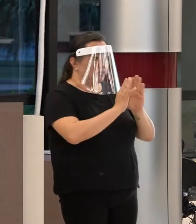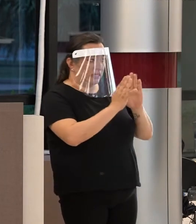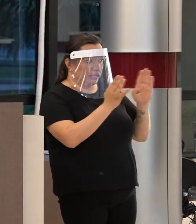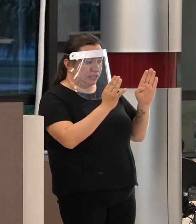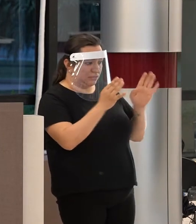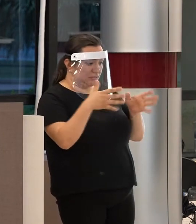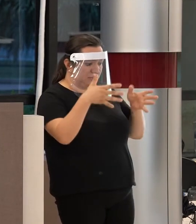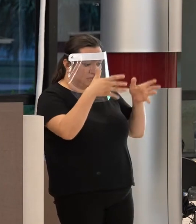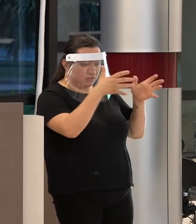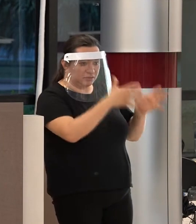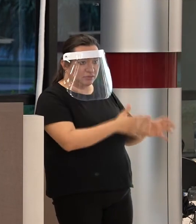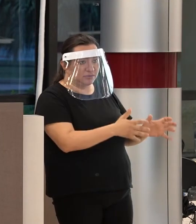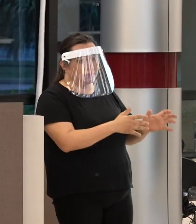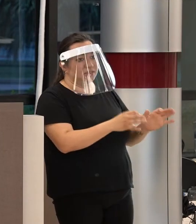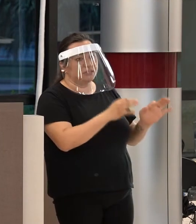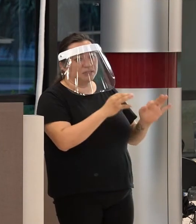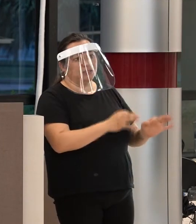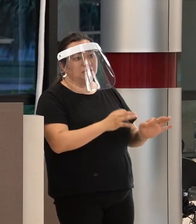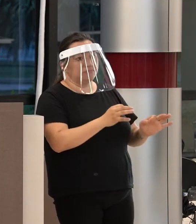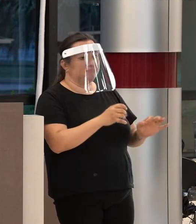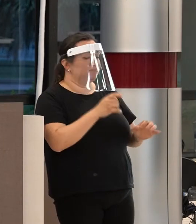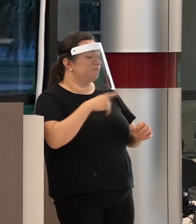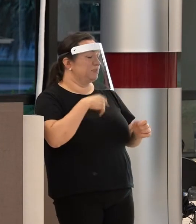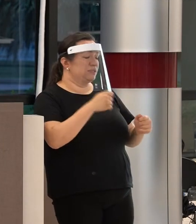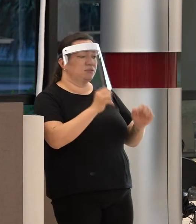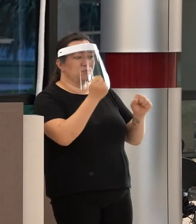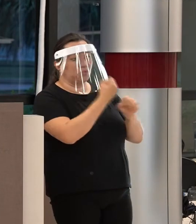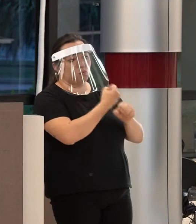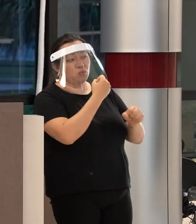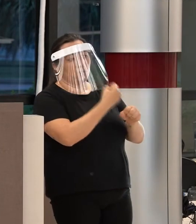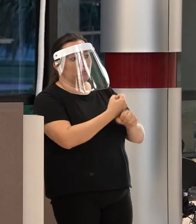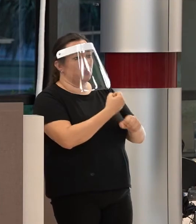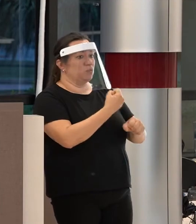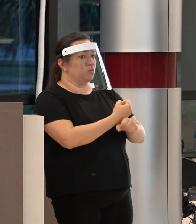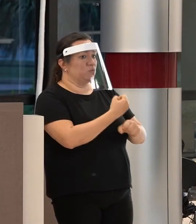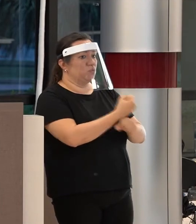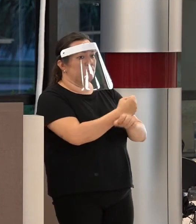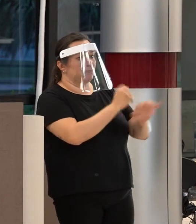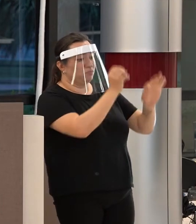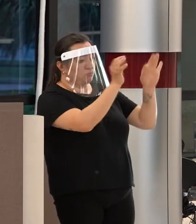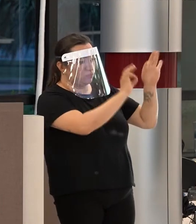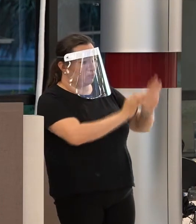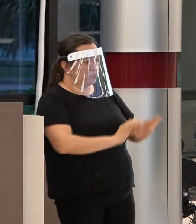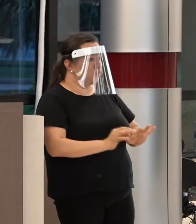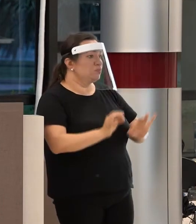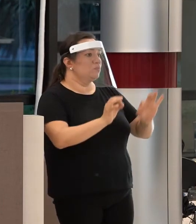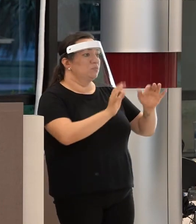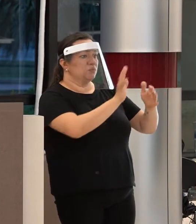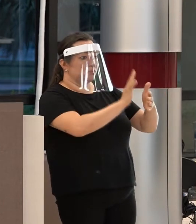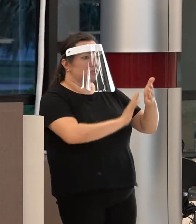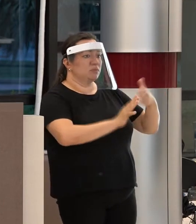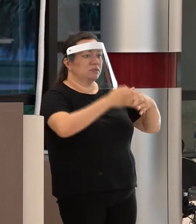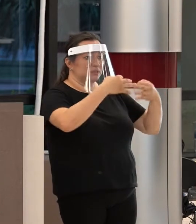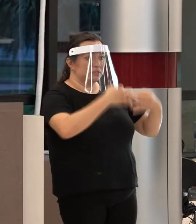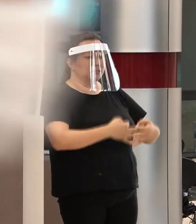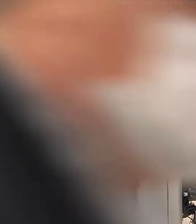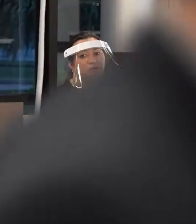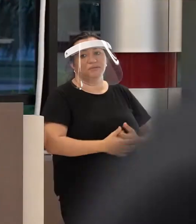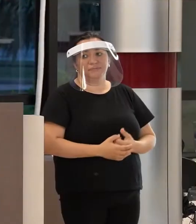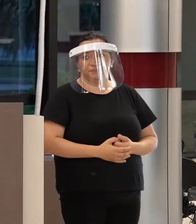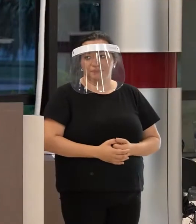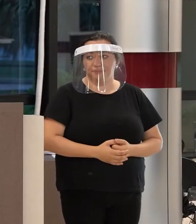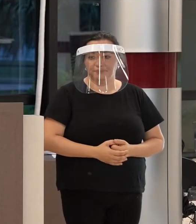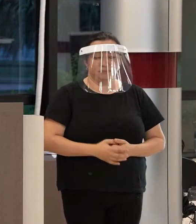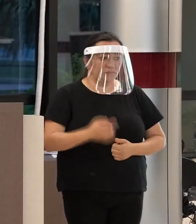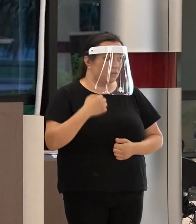fosse para lá, algo especial teria que ser feito para poder fazer a impermeabilização correta. Então,